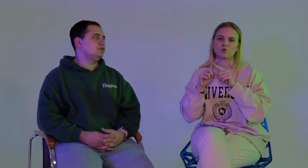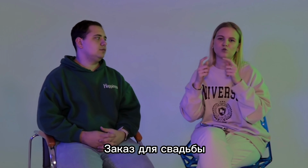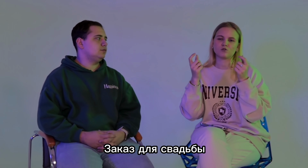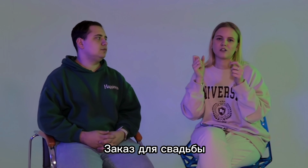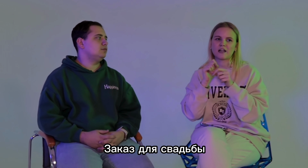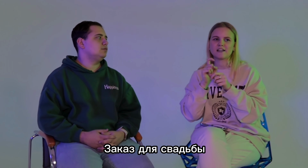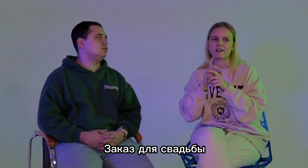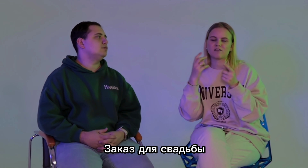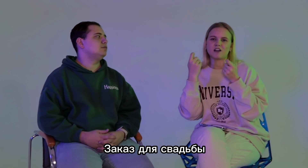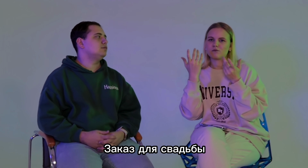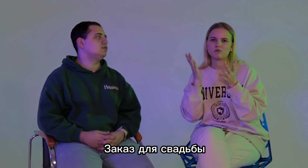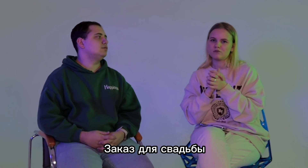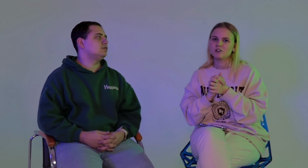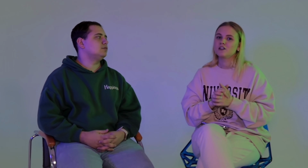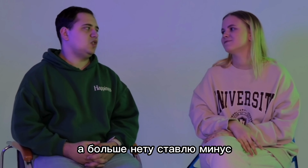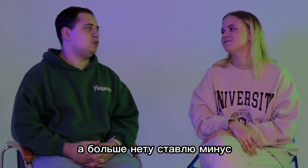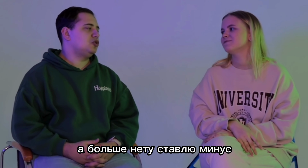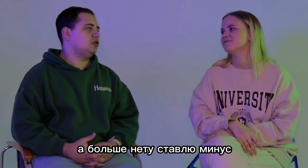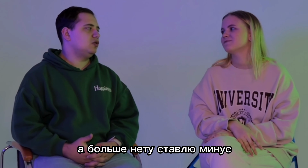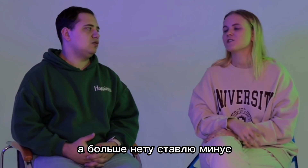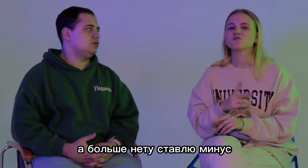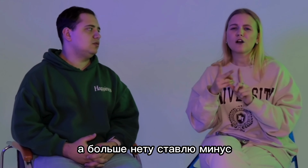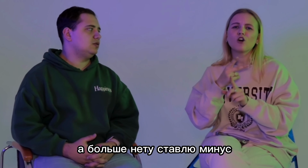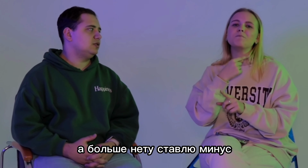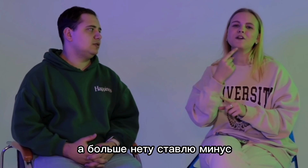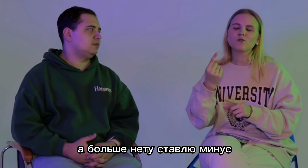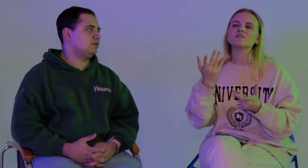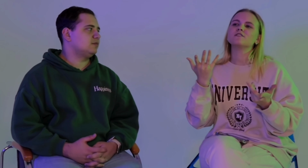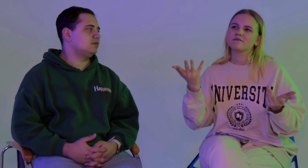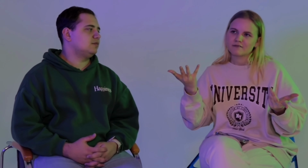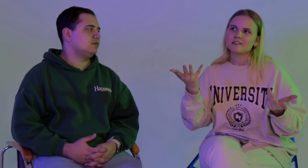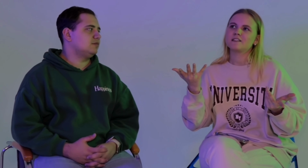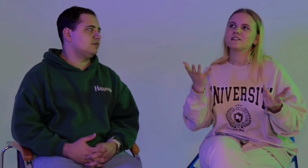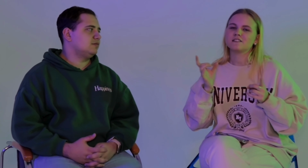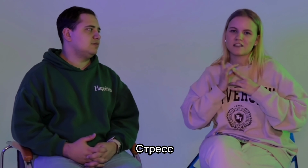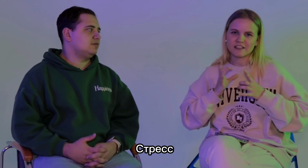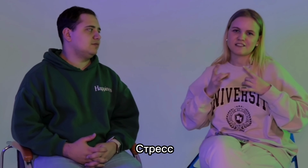ну, задание для свадьбы. А больше нет. Второй минус.